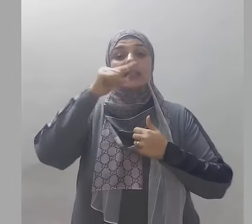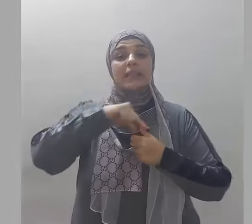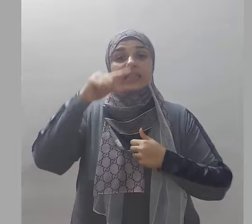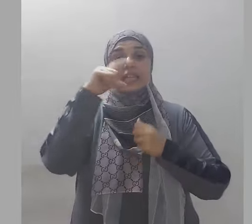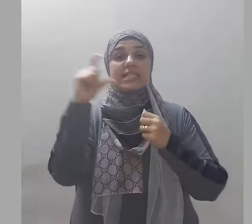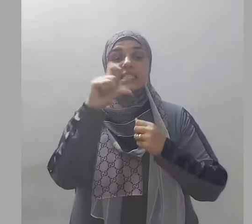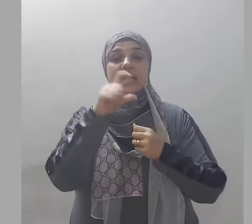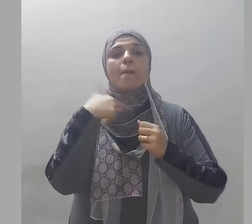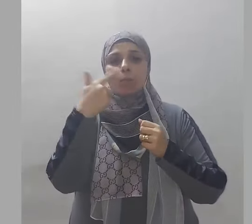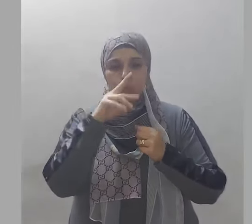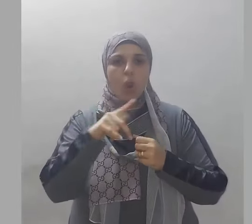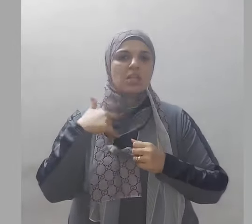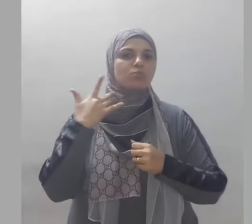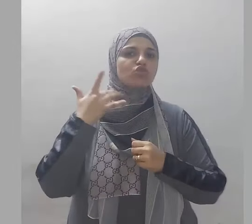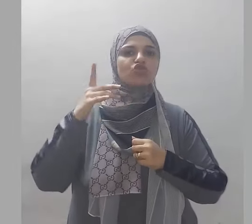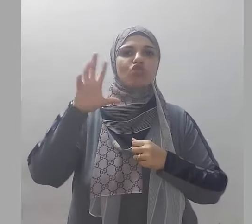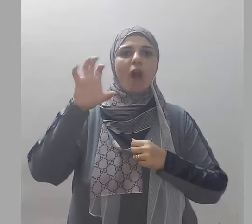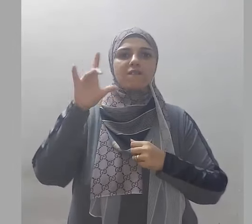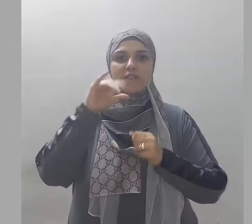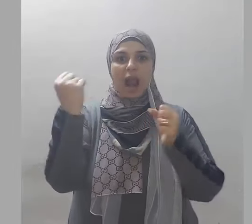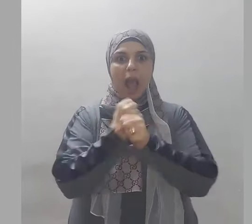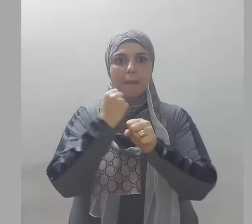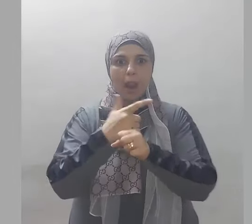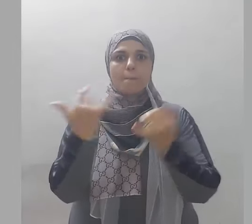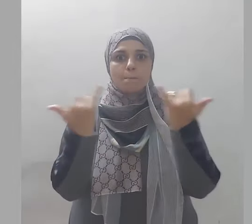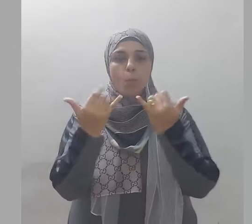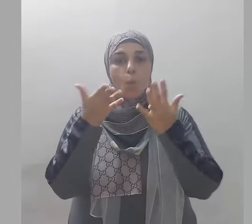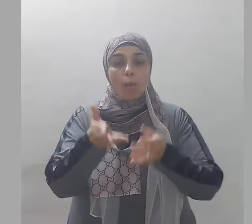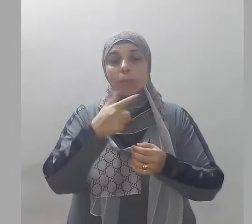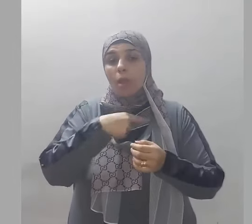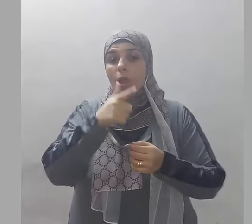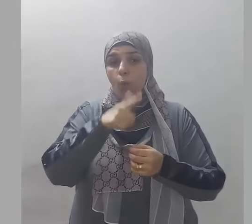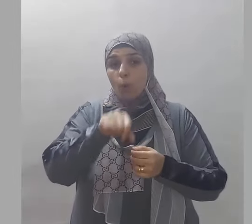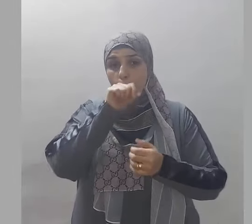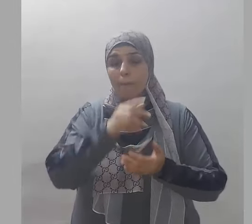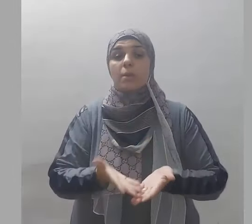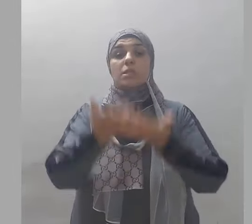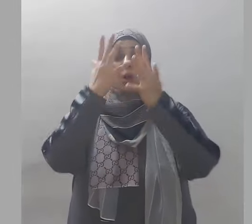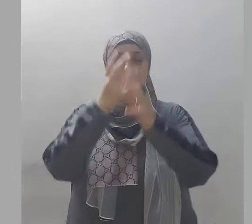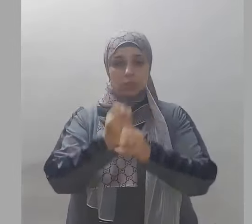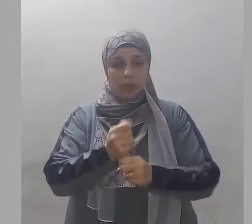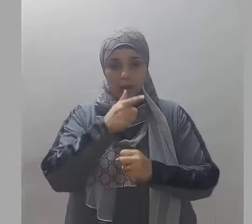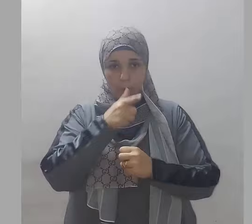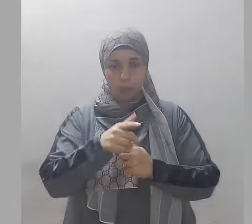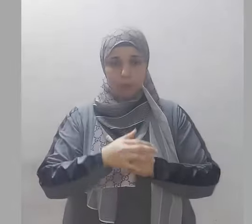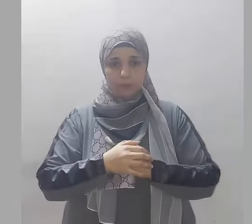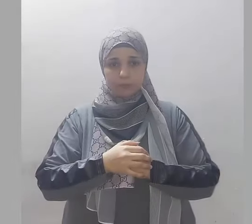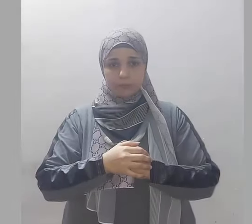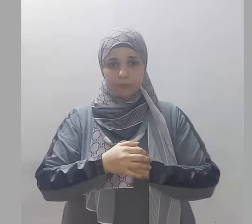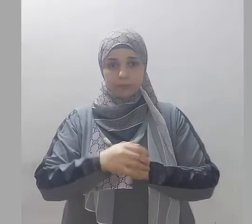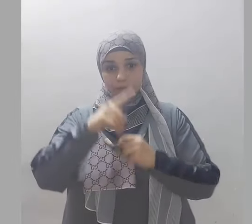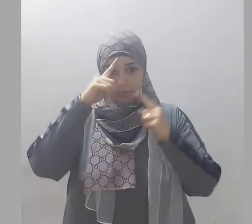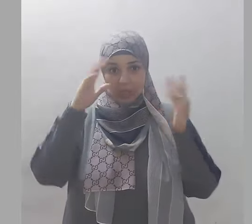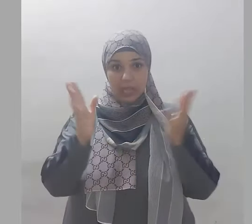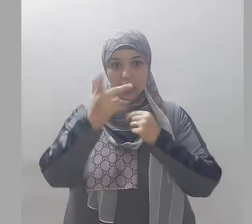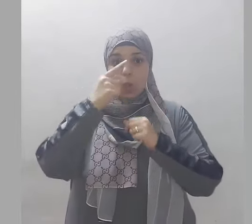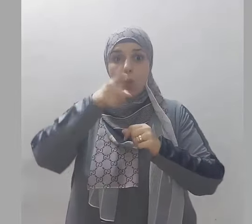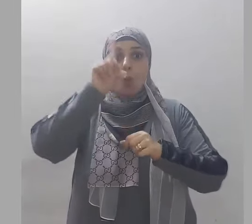شرف العمل وأهميته، حيث يقول نبينا صلى الله عليه وسلم: إن قامت الساعة وبيد